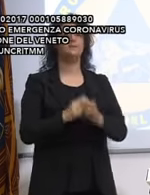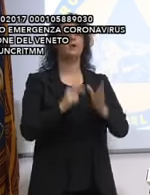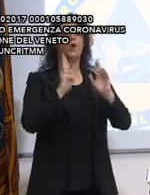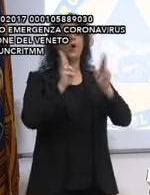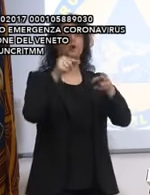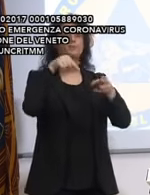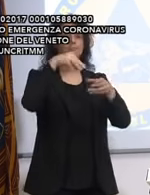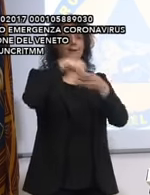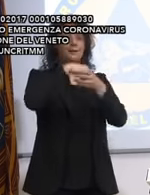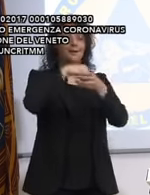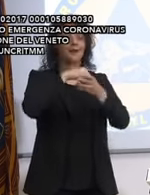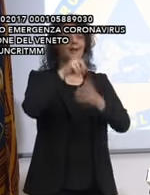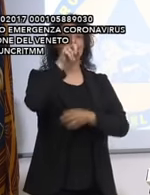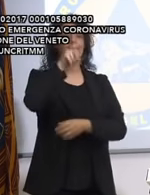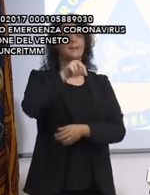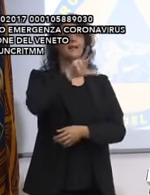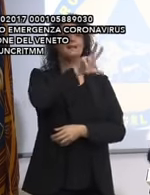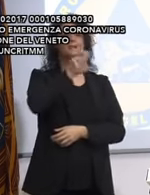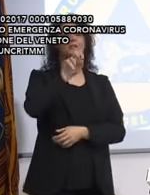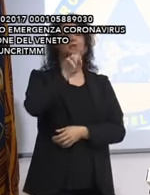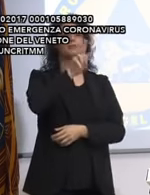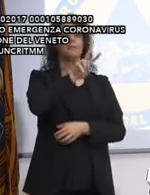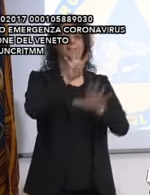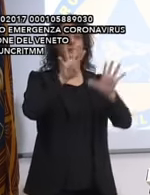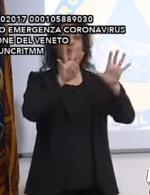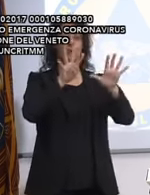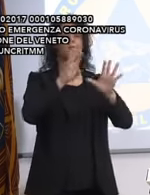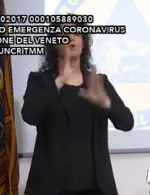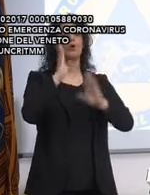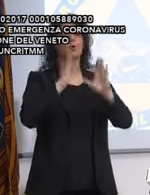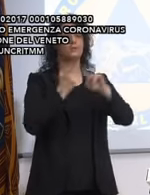in ospedale, sono più 7.